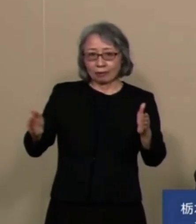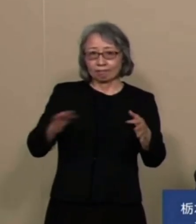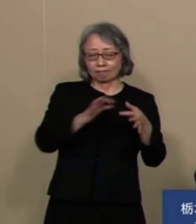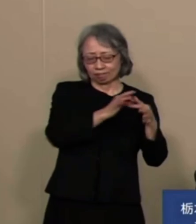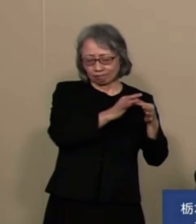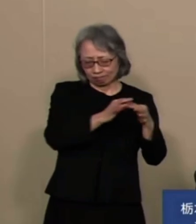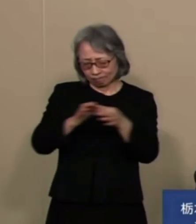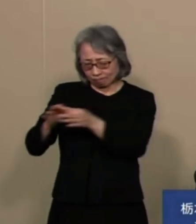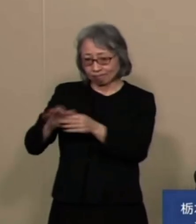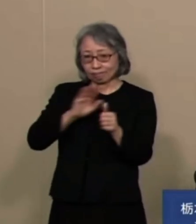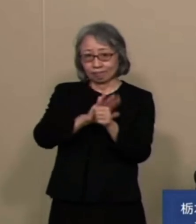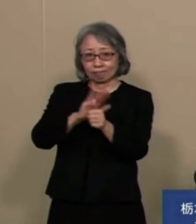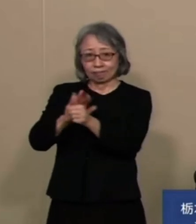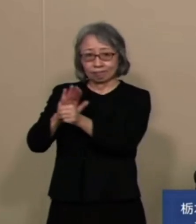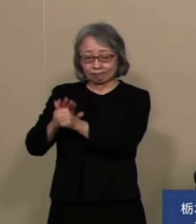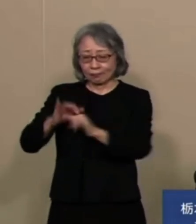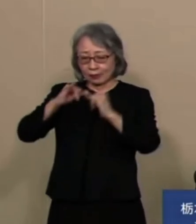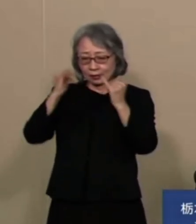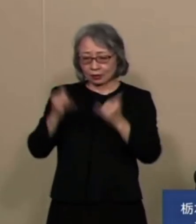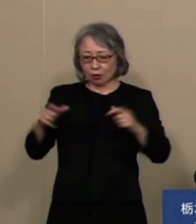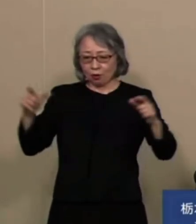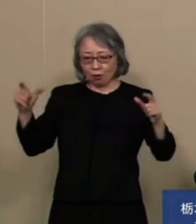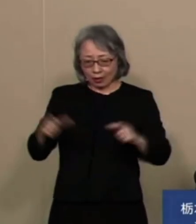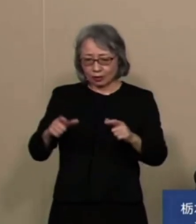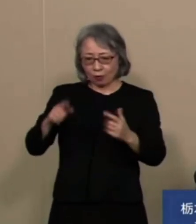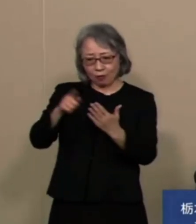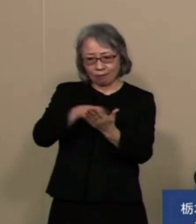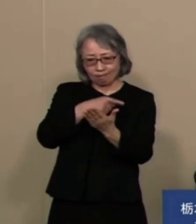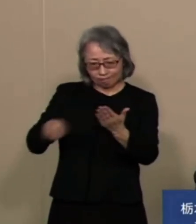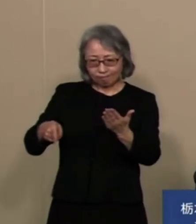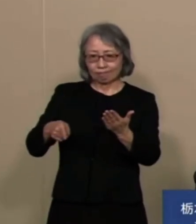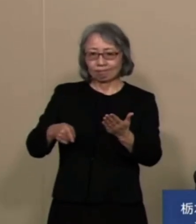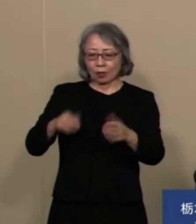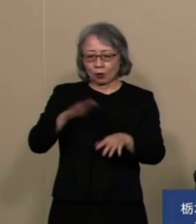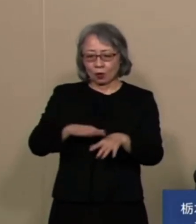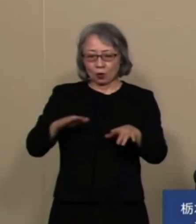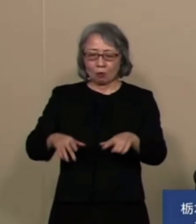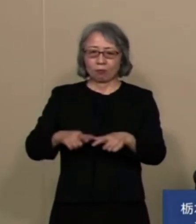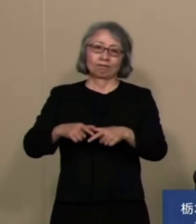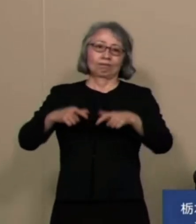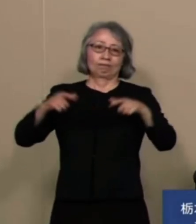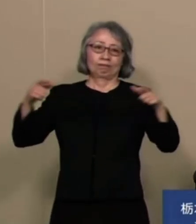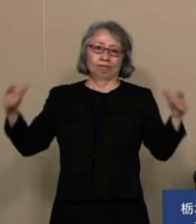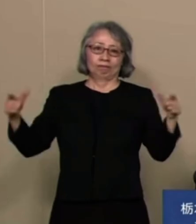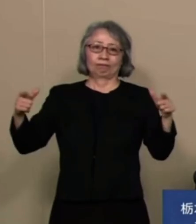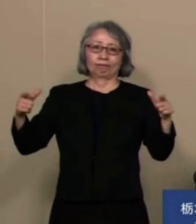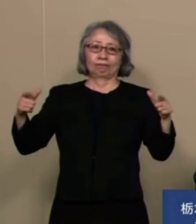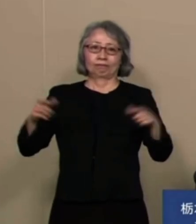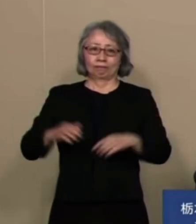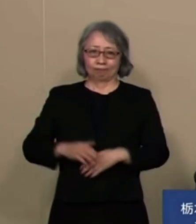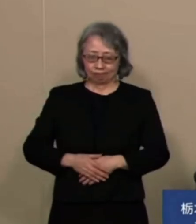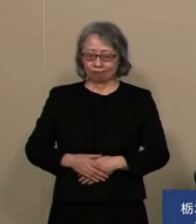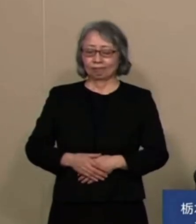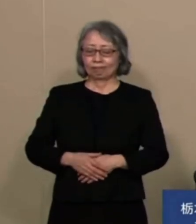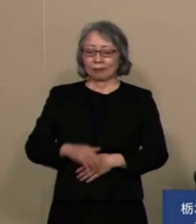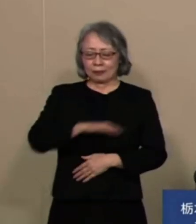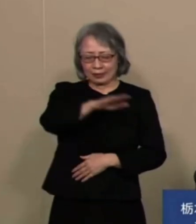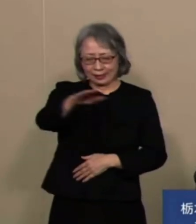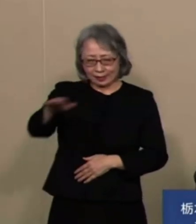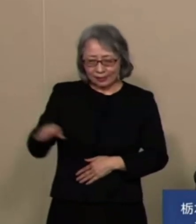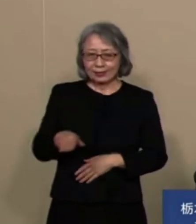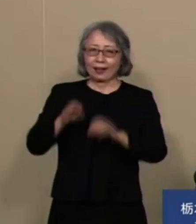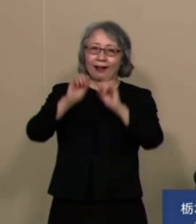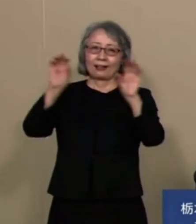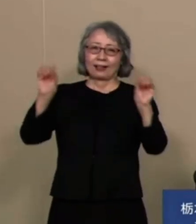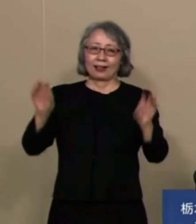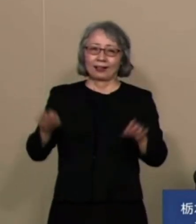まで切れ目ない支援による人口減少対策を展開して少子化トレンドを反転させ全ての